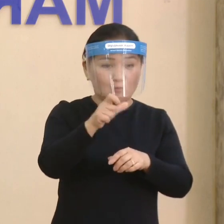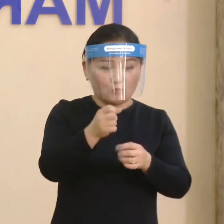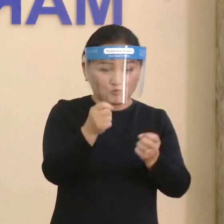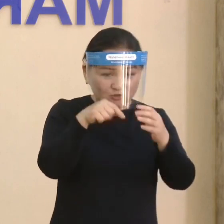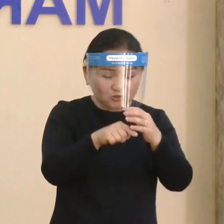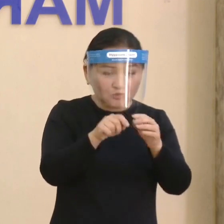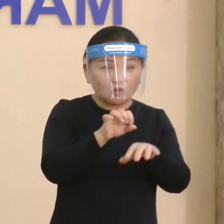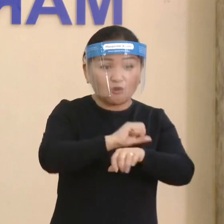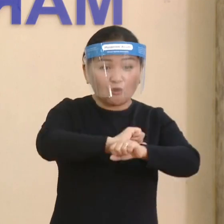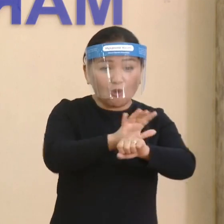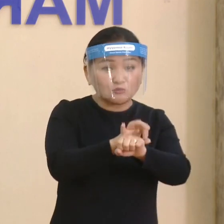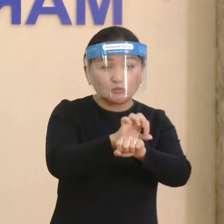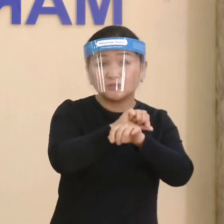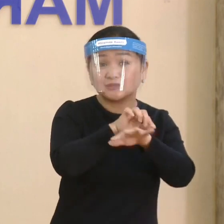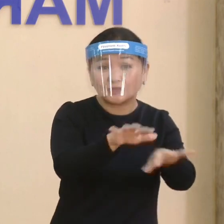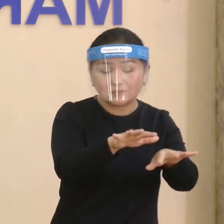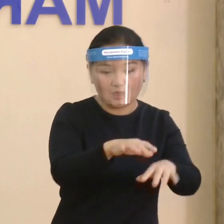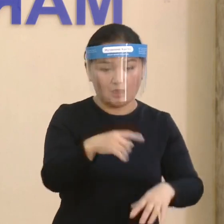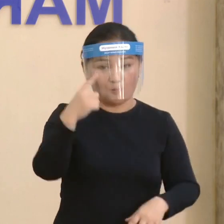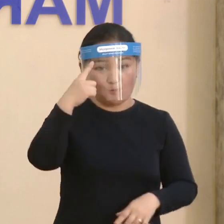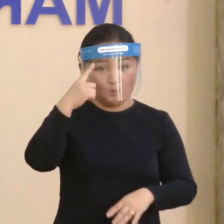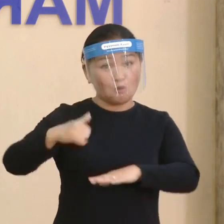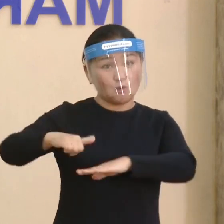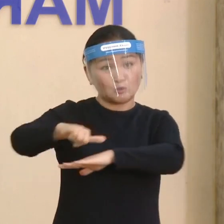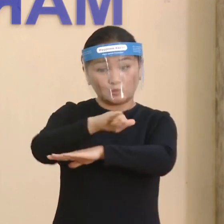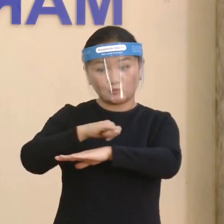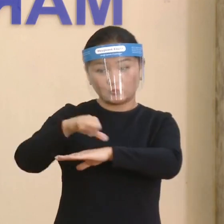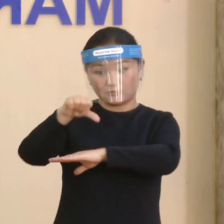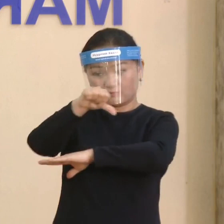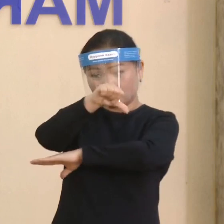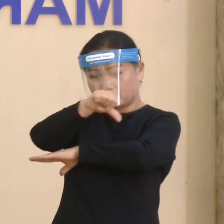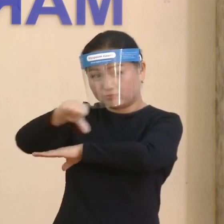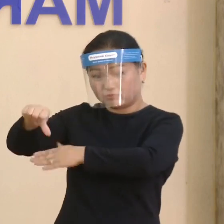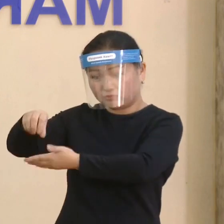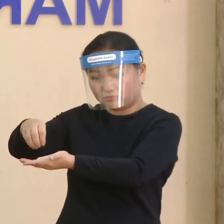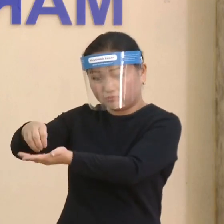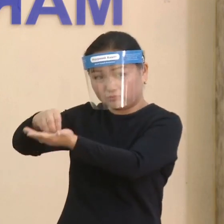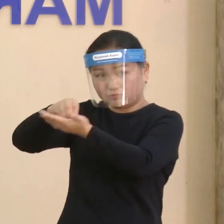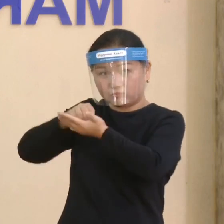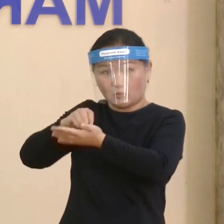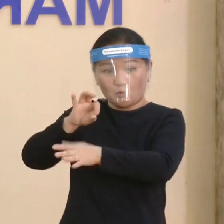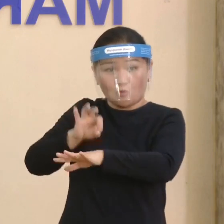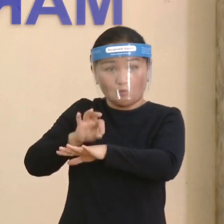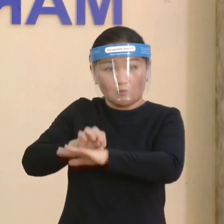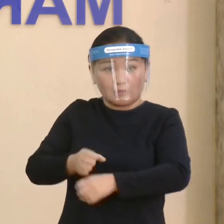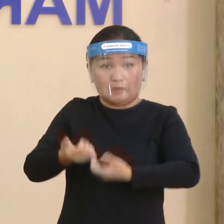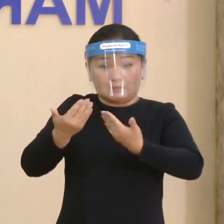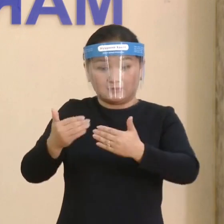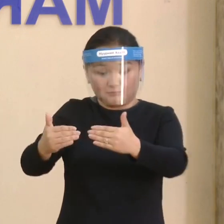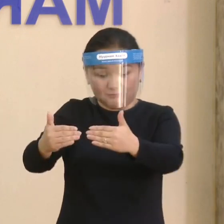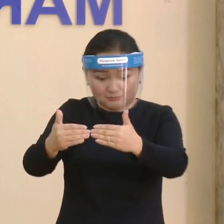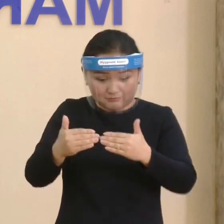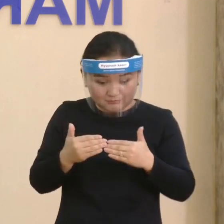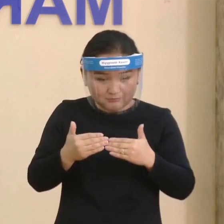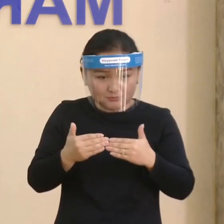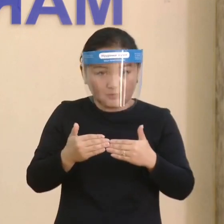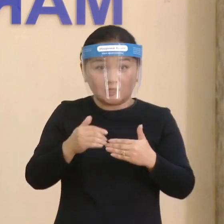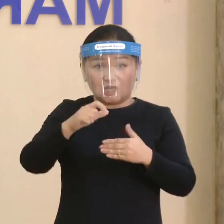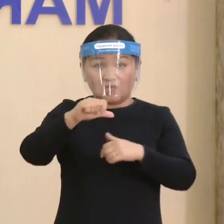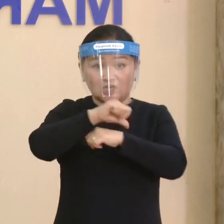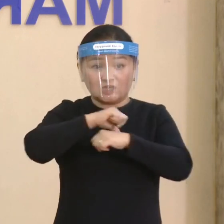улсууд. А манай улс бол зөөврлөгдөн орж ирсэн тохиолдлыг бүртгэсэн, хараа хяналтандаа авсан. Эпидемиологийн талаар